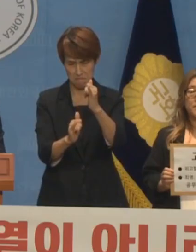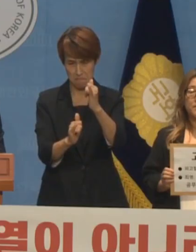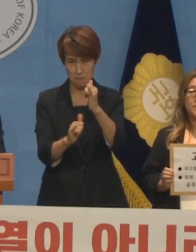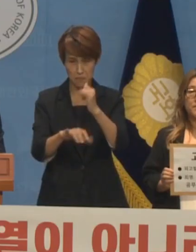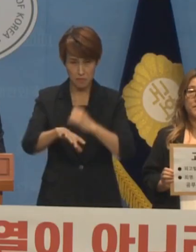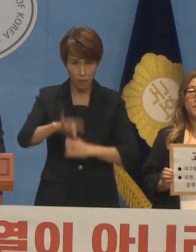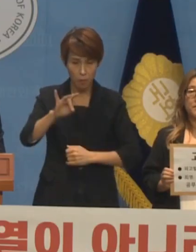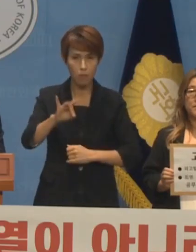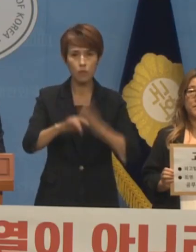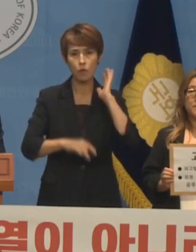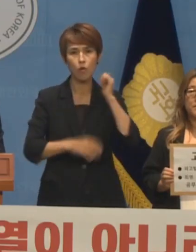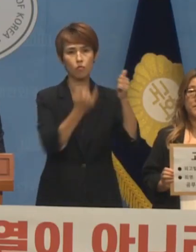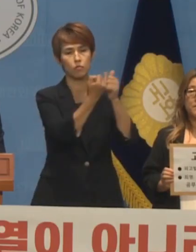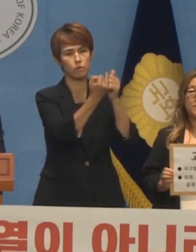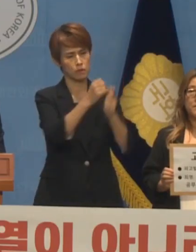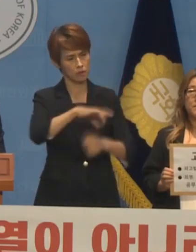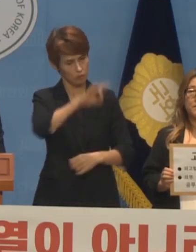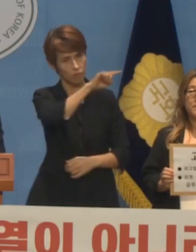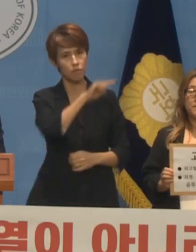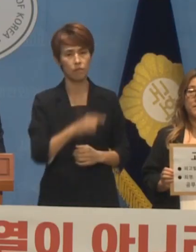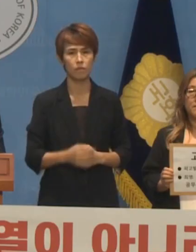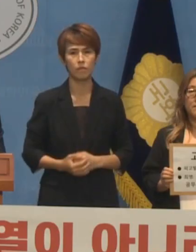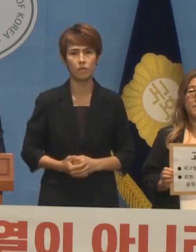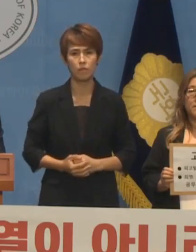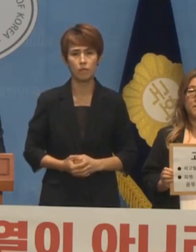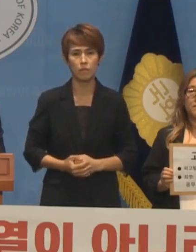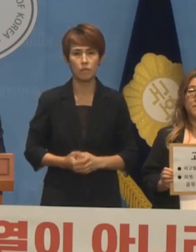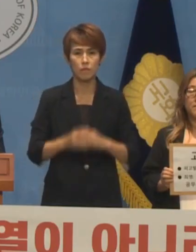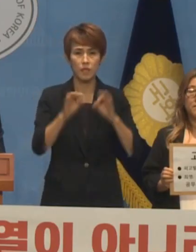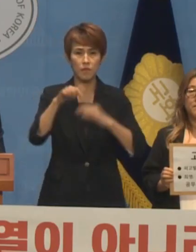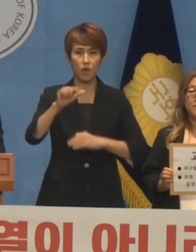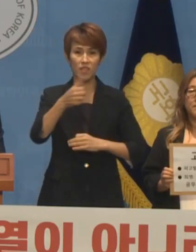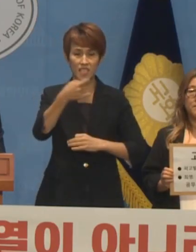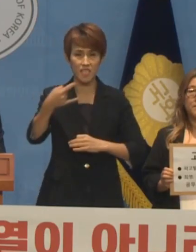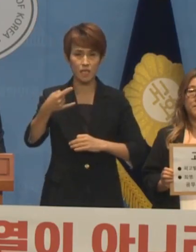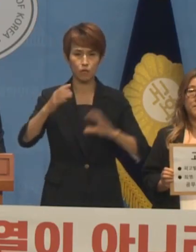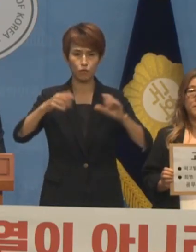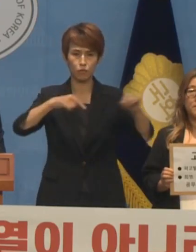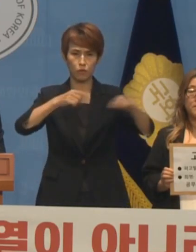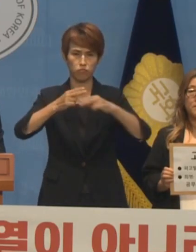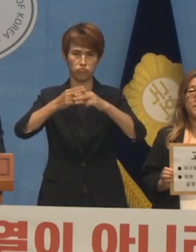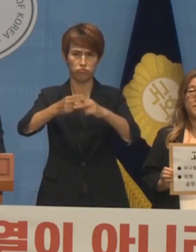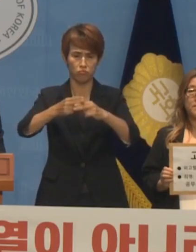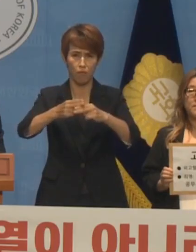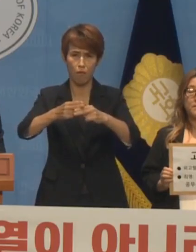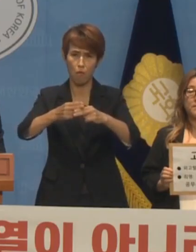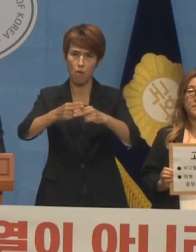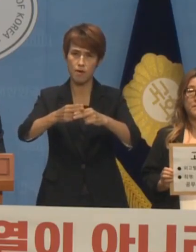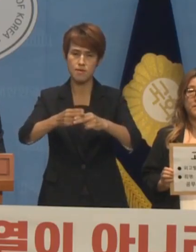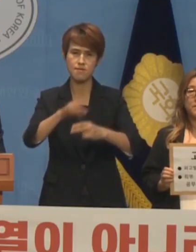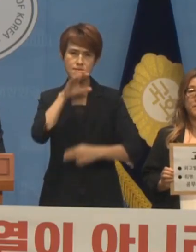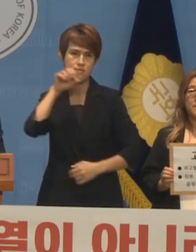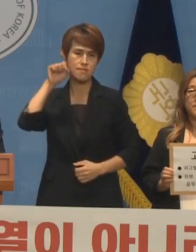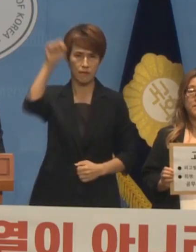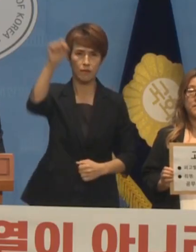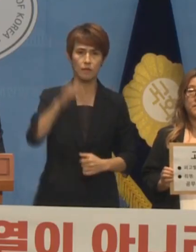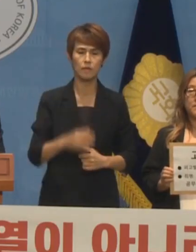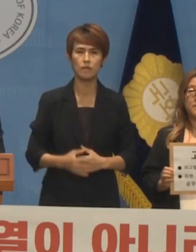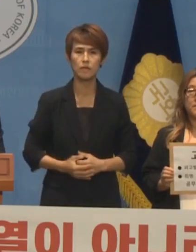헌정사상 이런 대통령 부부는 없었다. 김건희 국정농단 사태 강력히